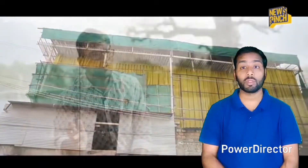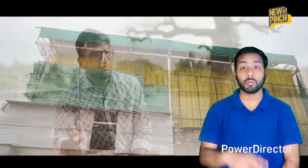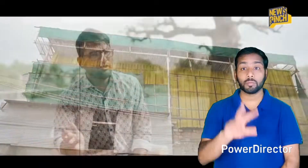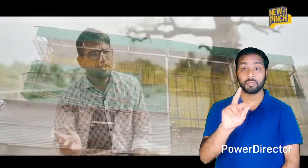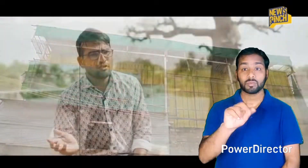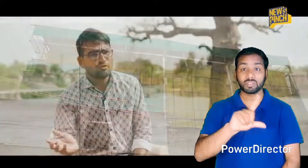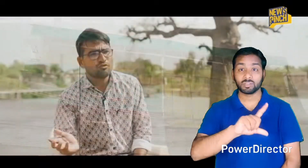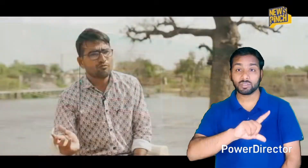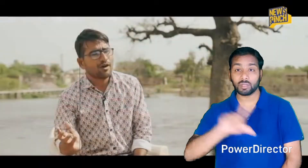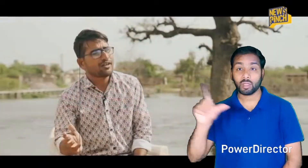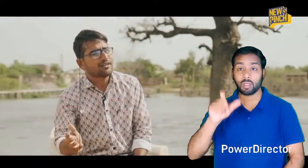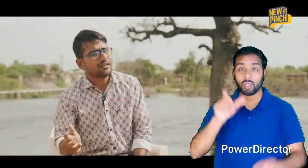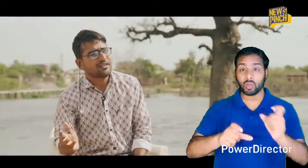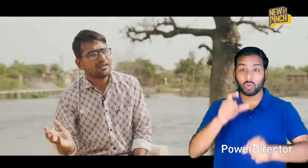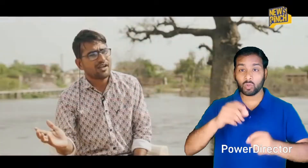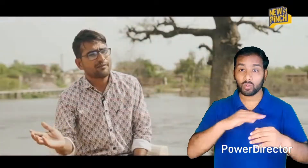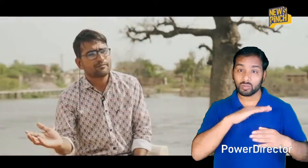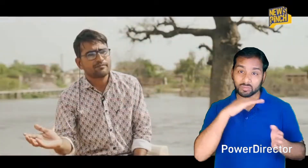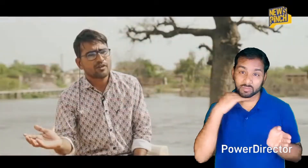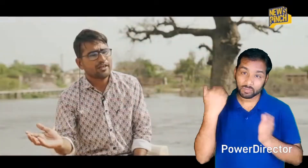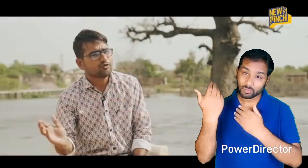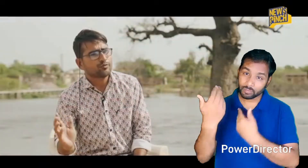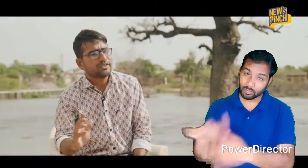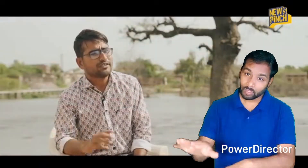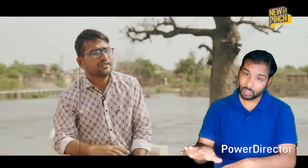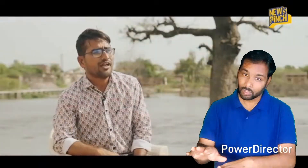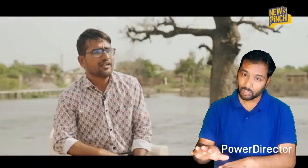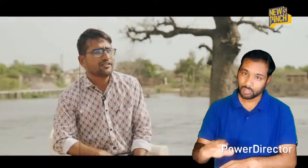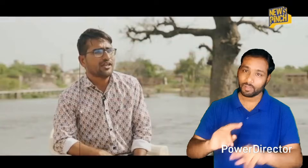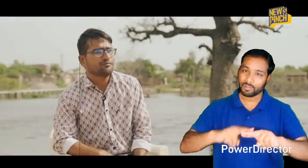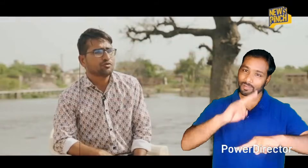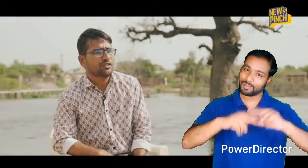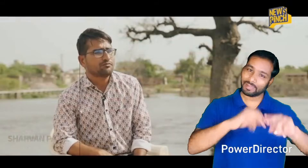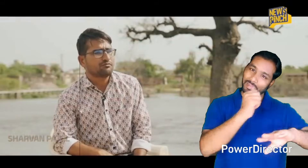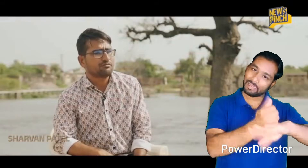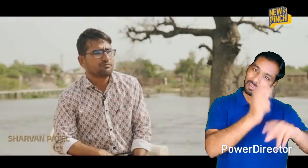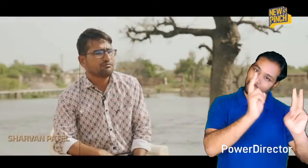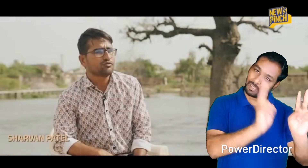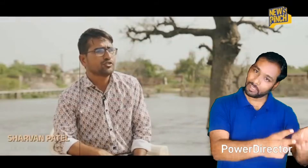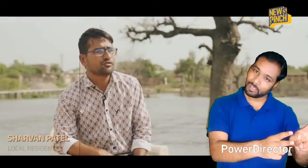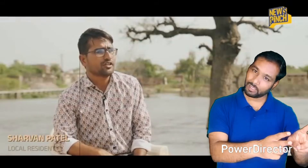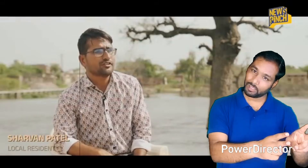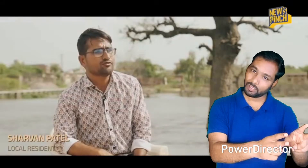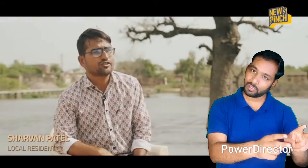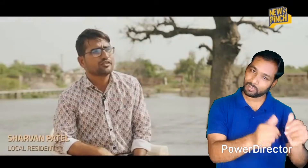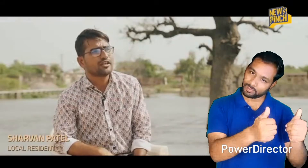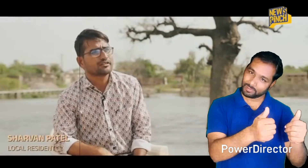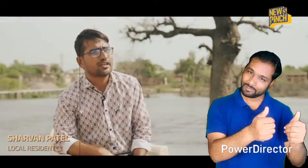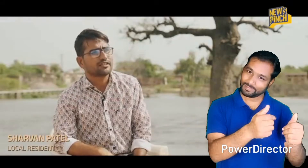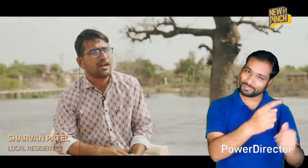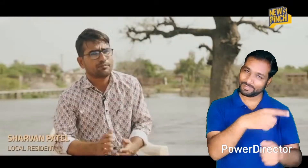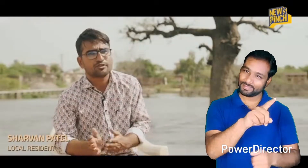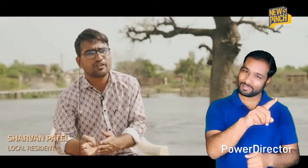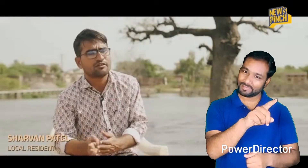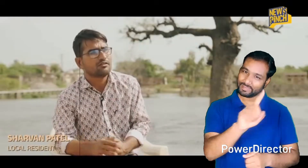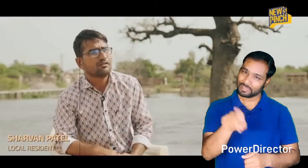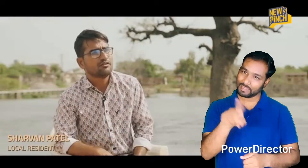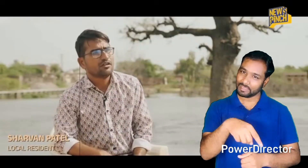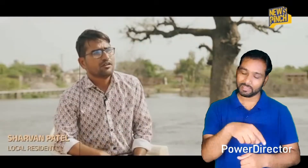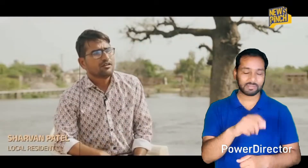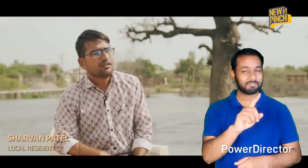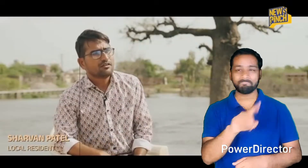हम 2 मिलियन लोगों को मार करके अगर आप 800 फैक्ट्री चला रहे हैं साहब, तो ये मुझे तो कहीं उचित नहीं लगता है कि आप